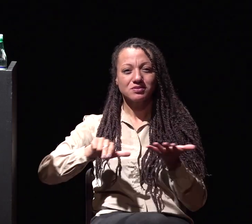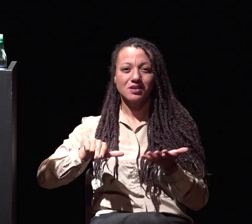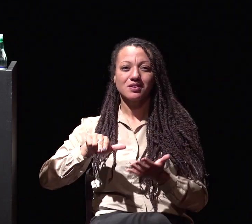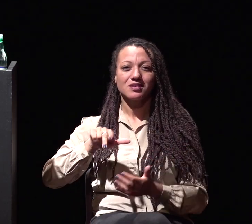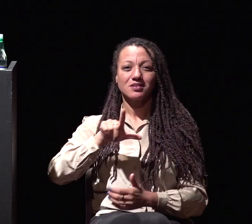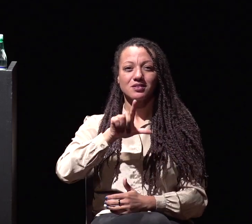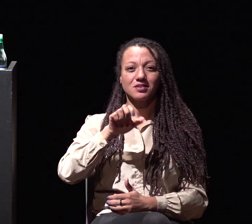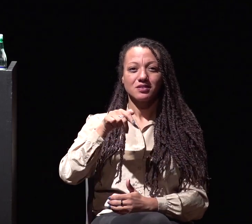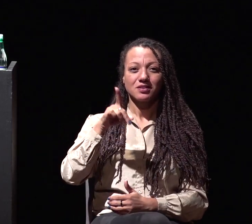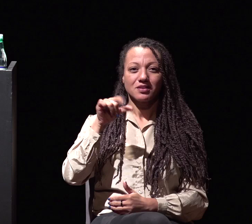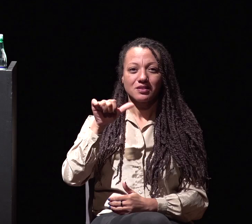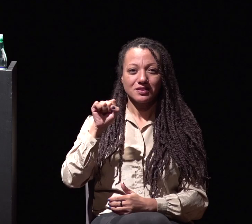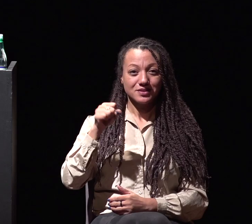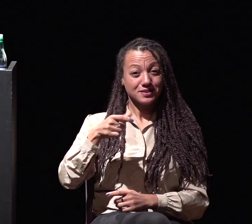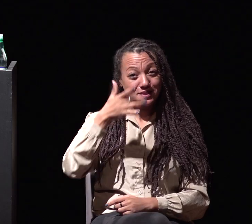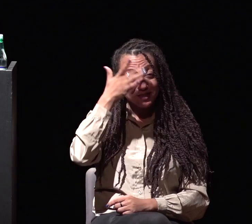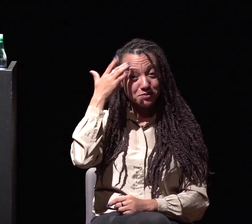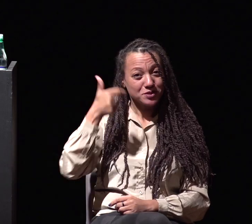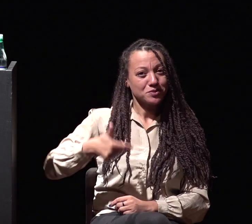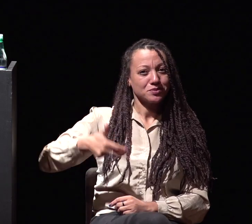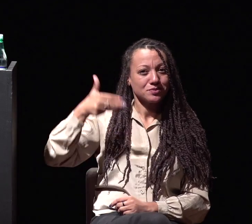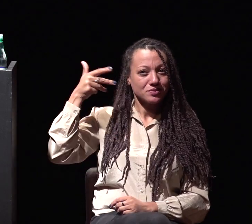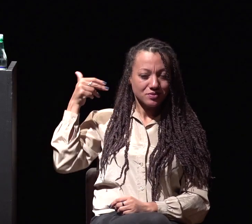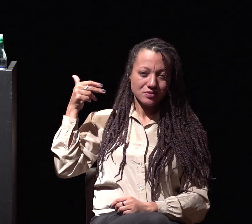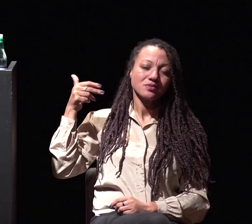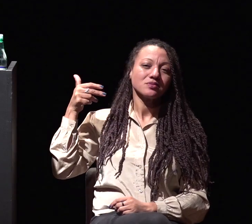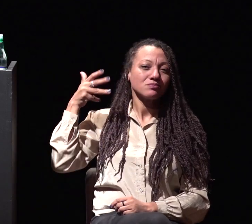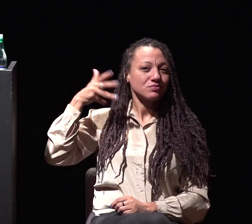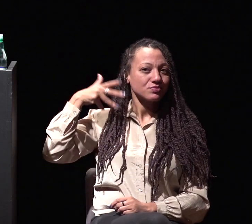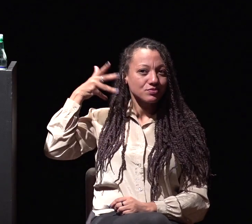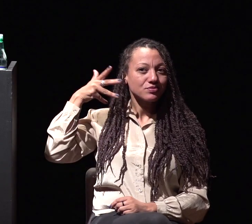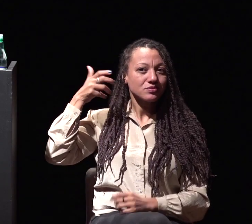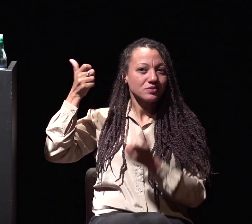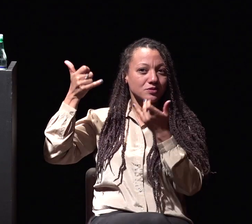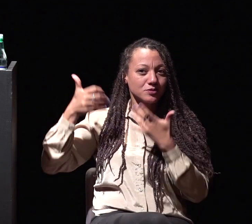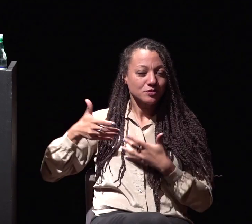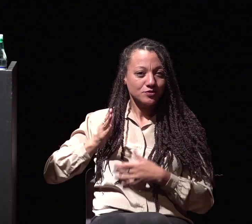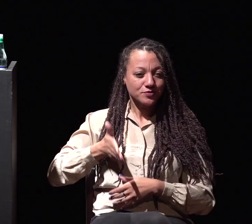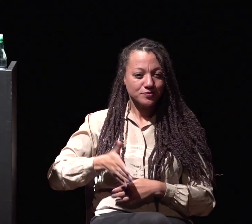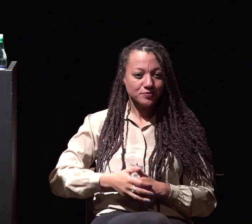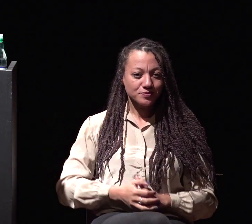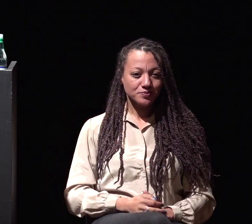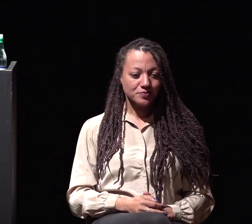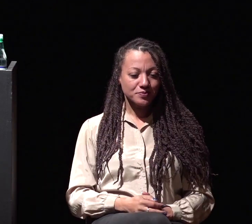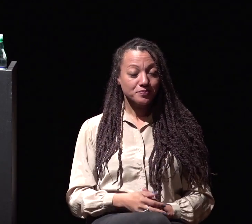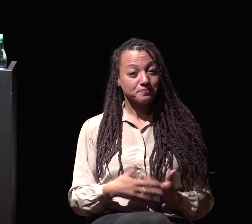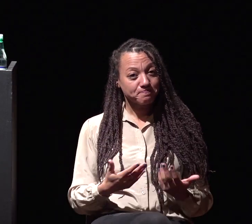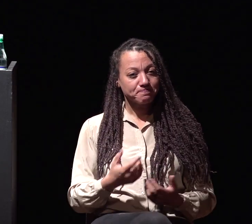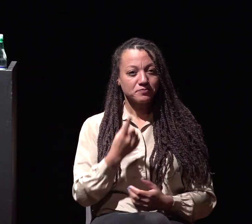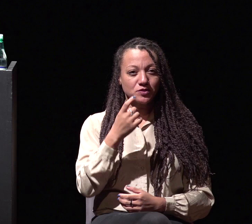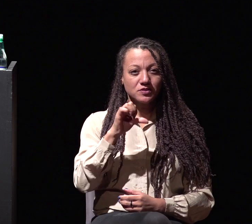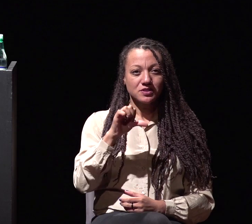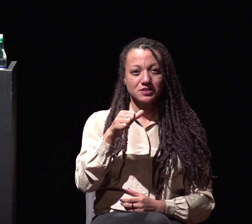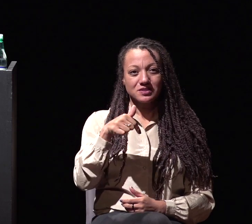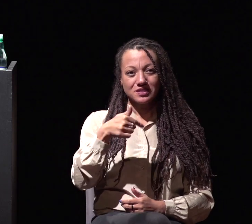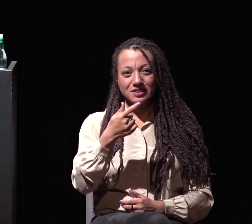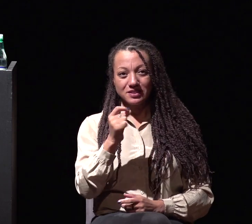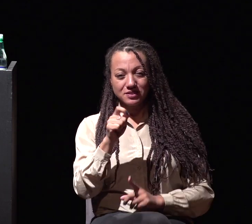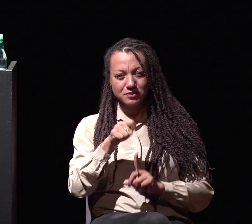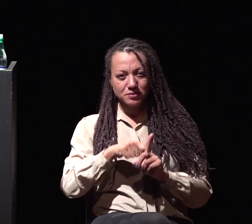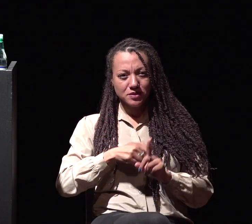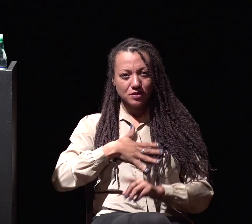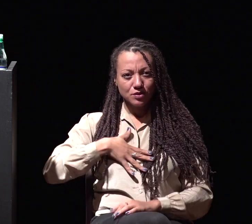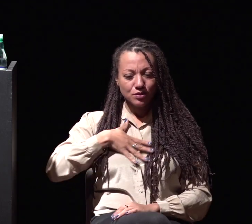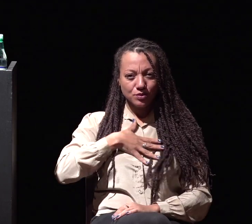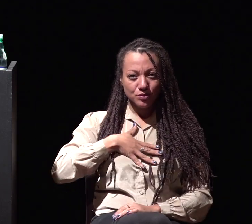os meus predecessores maravilhosos conversaram. Muito bem. Em agosto de 1970, num